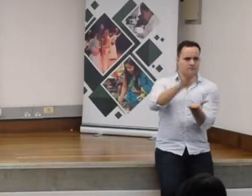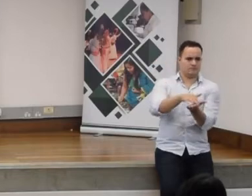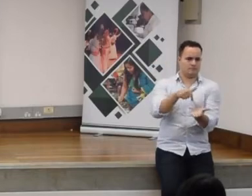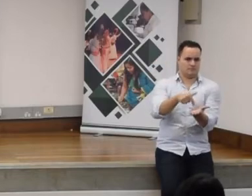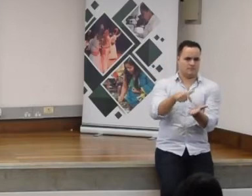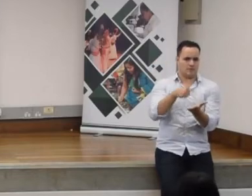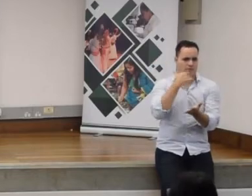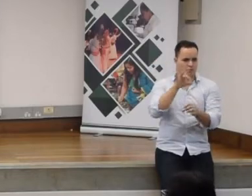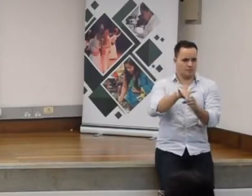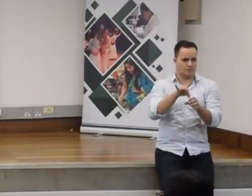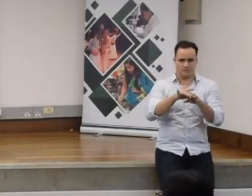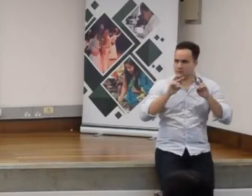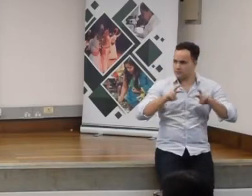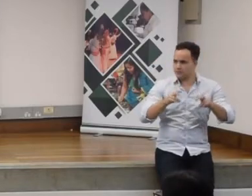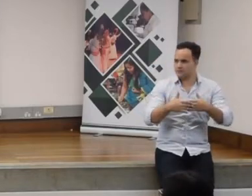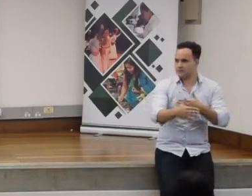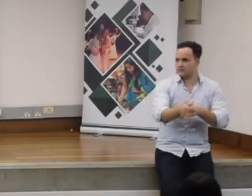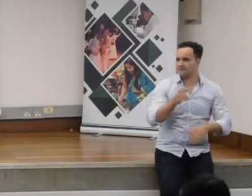publicaciones.